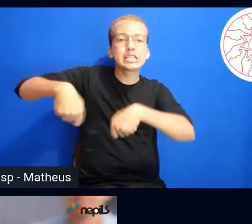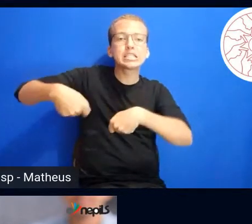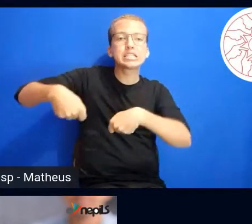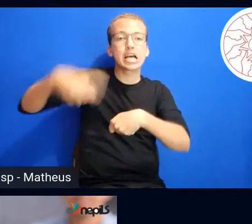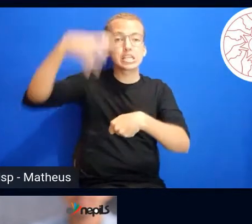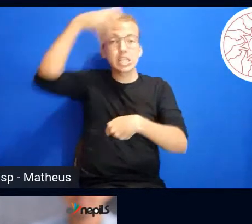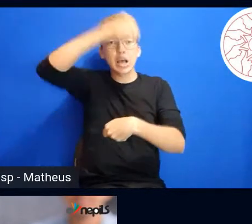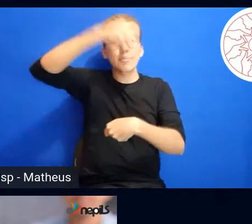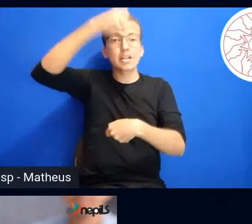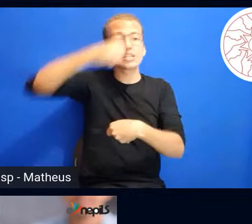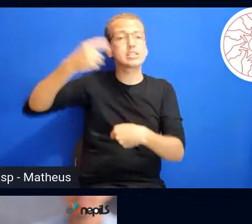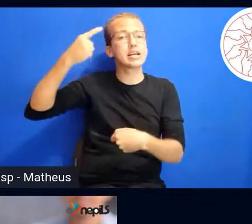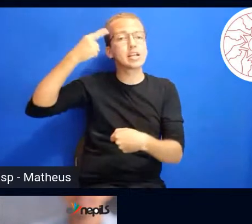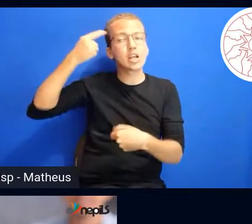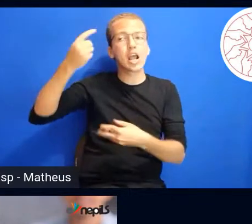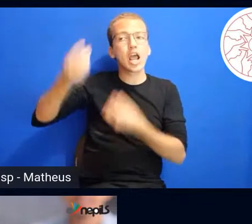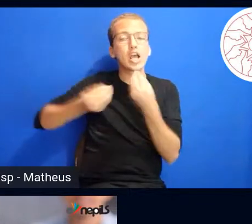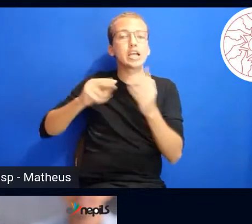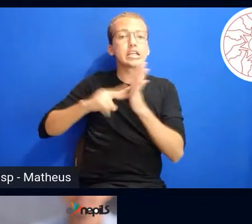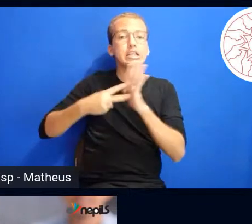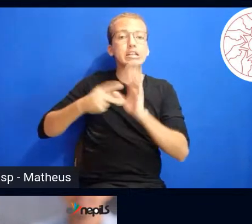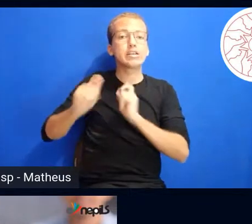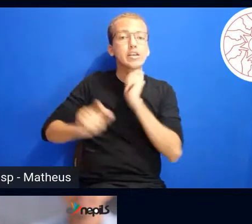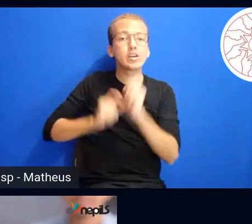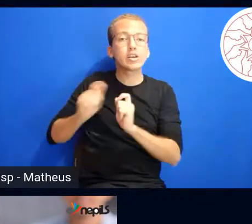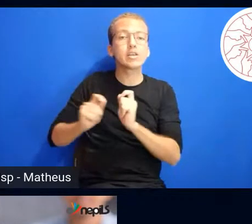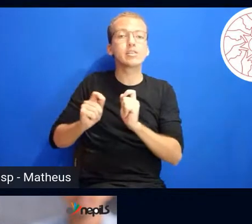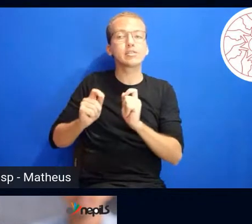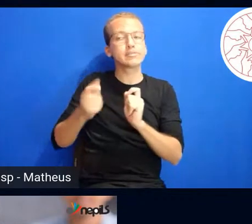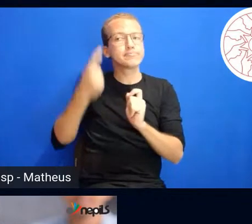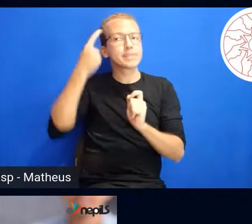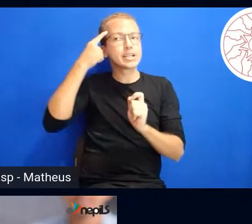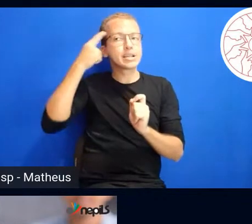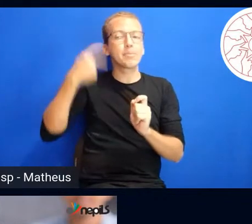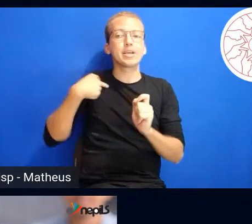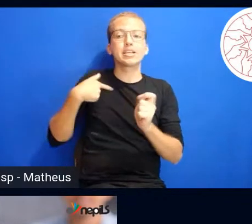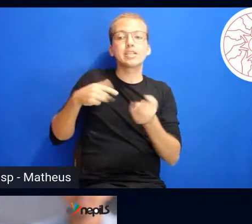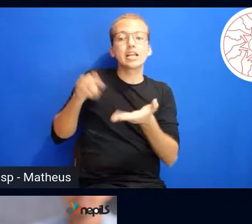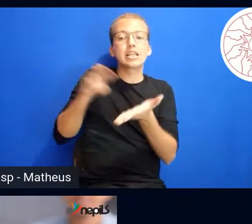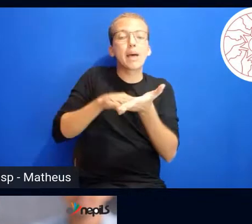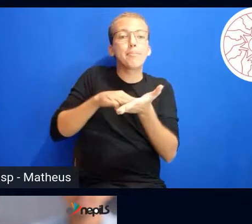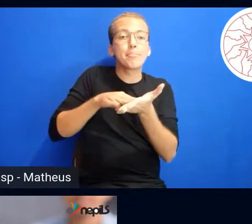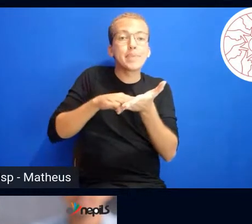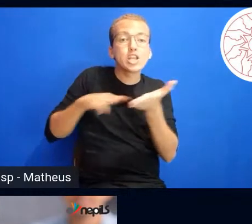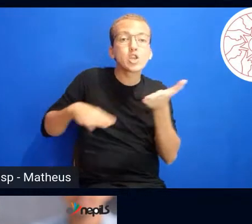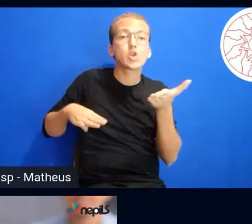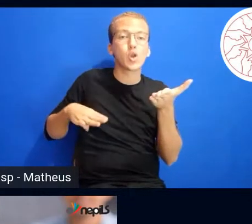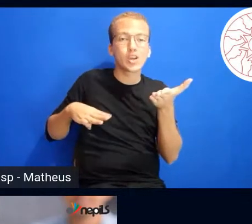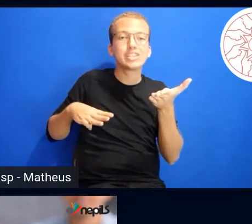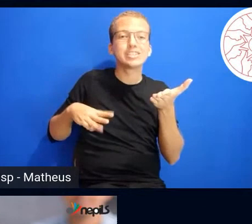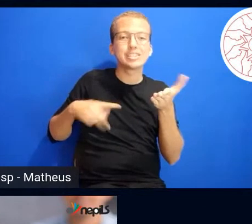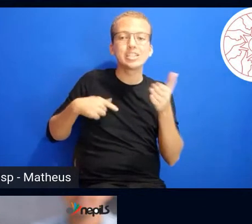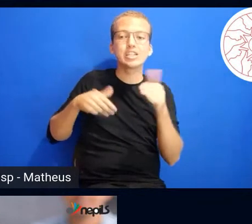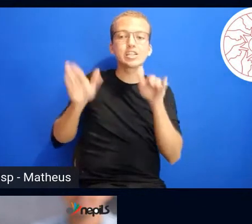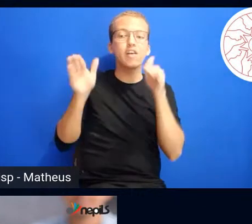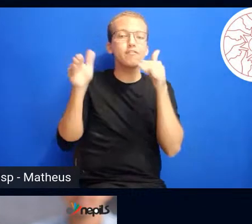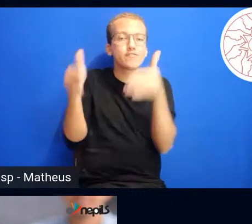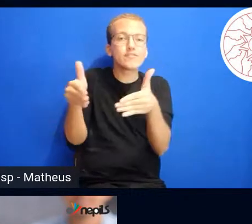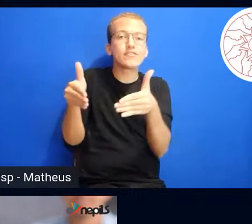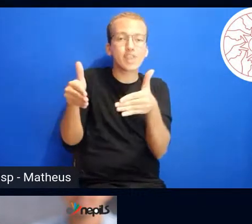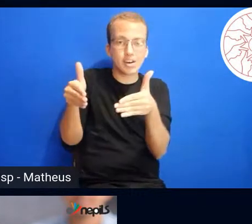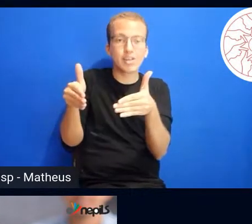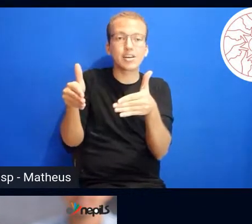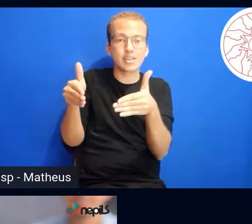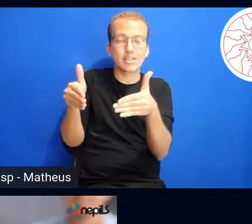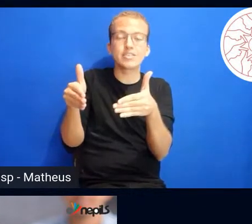vista a necessidade de metodologias de ensino aprendizagem que sejam focadas no aspecto